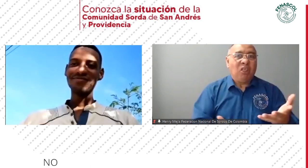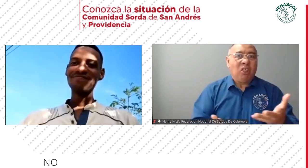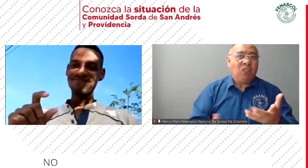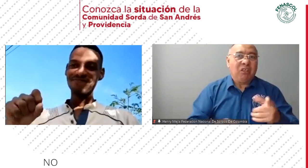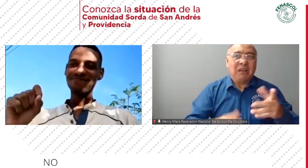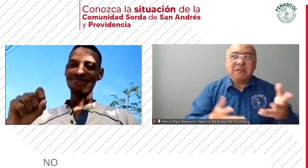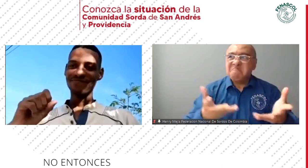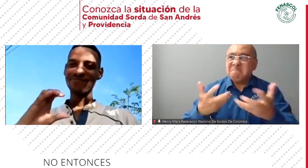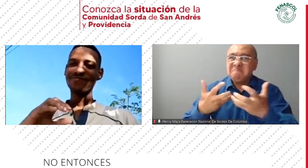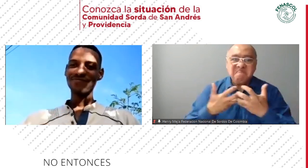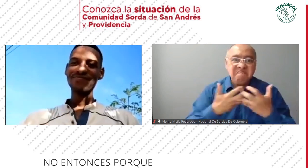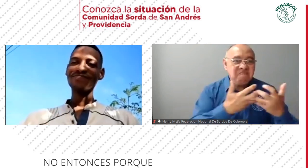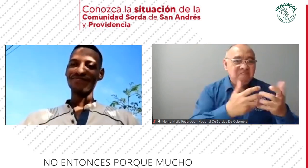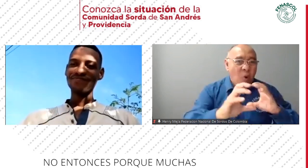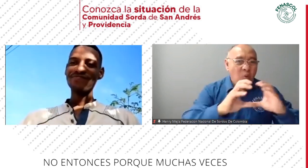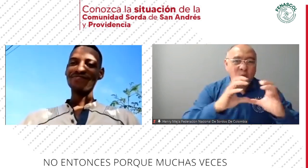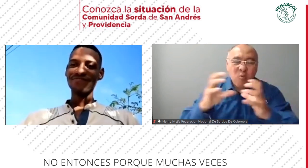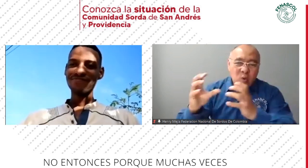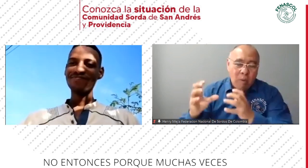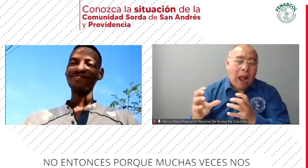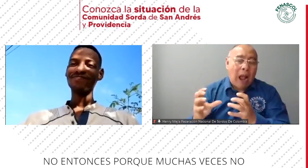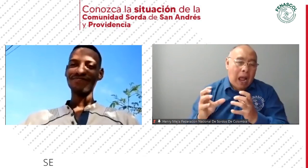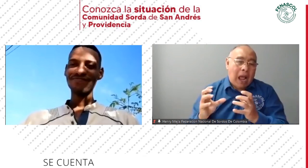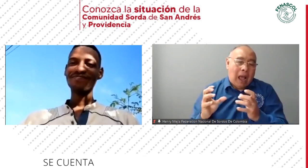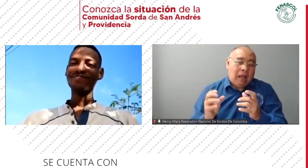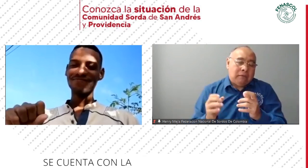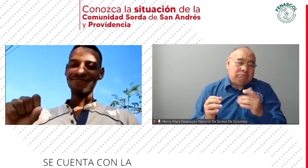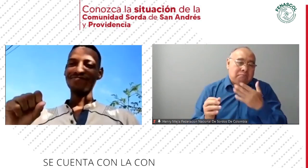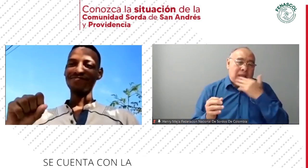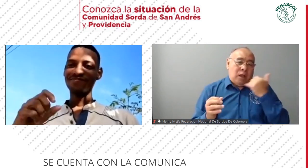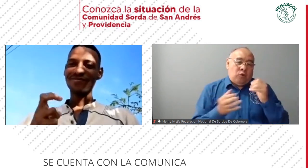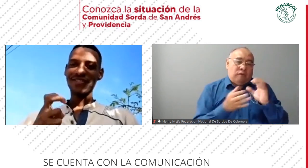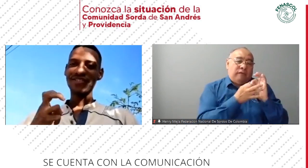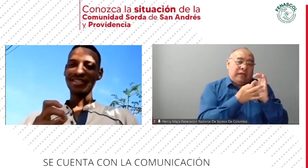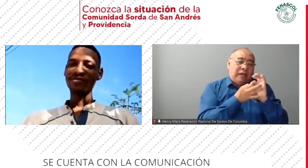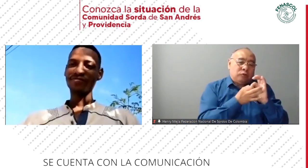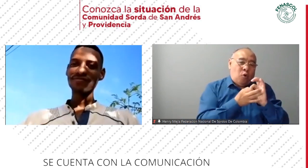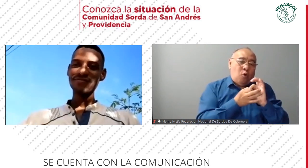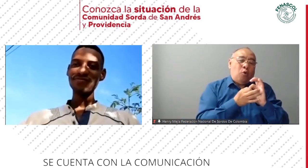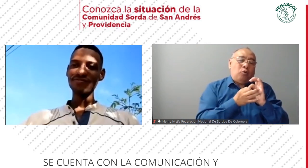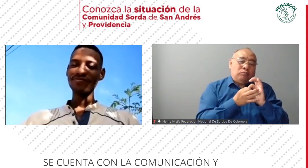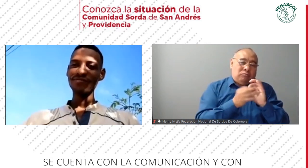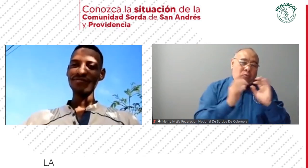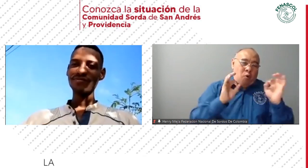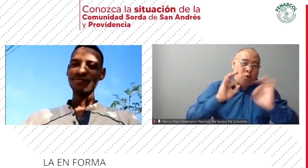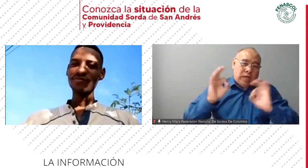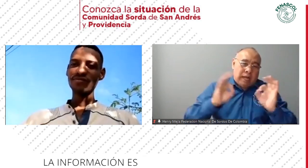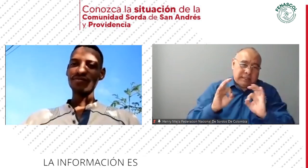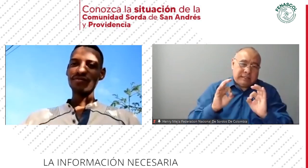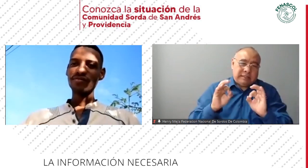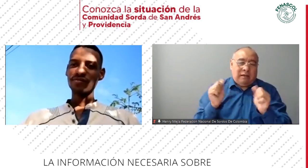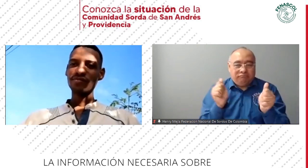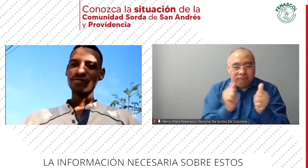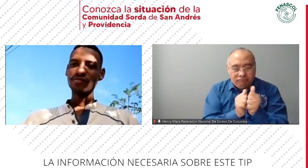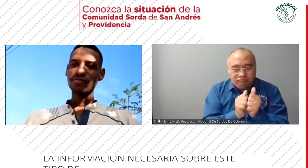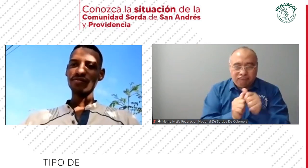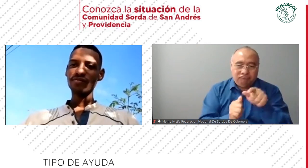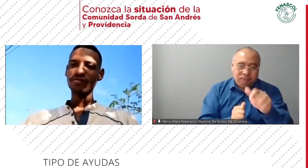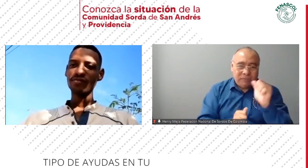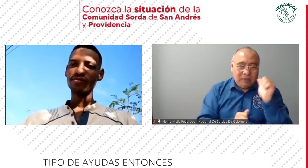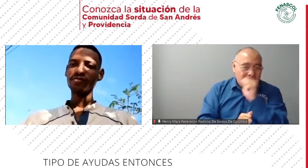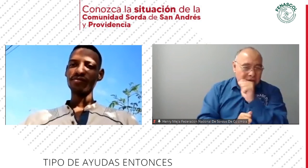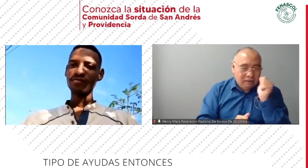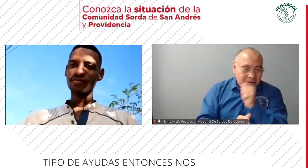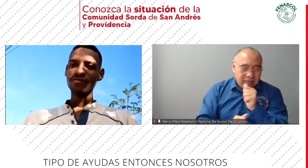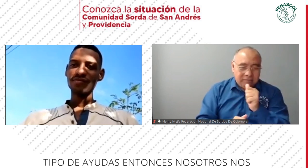no entonces porque muchas veces no se cuenta con la comunicación y con la información necesaria sobre este tipo de ayudas